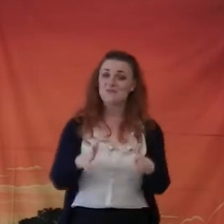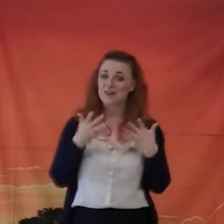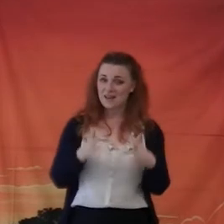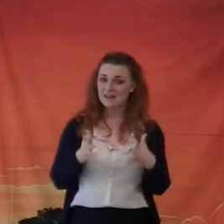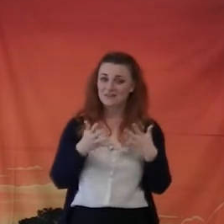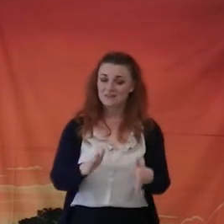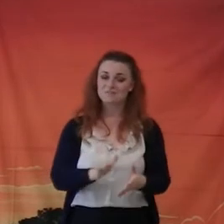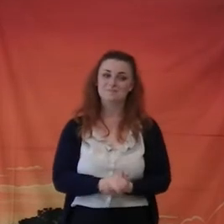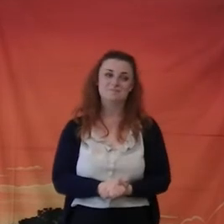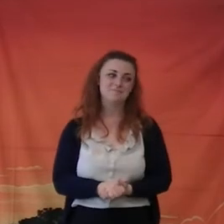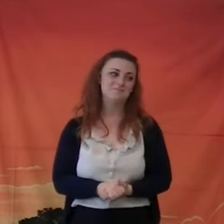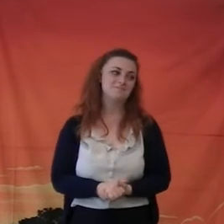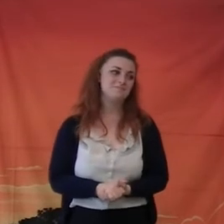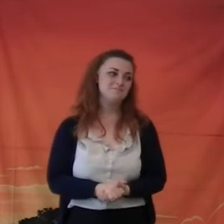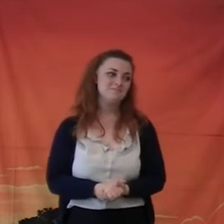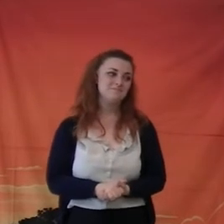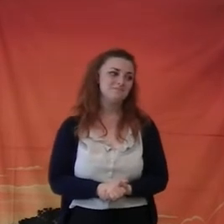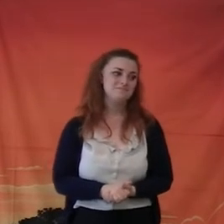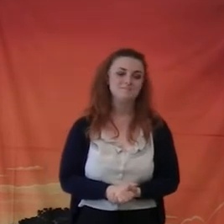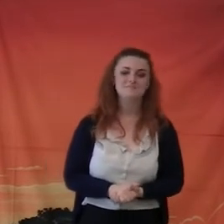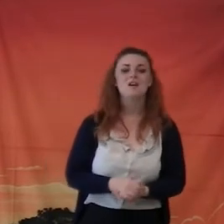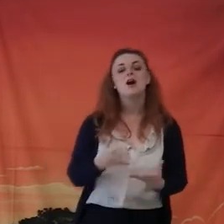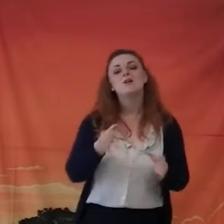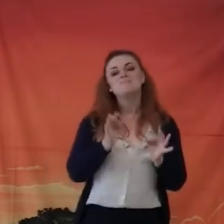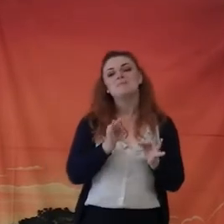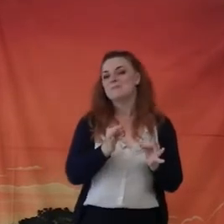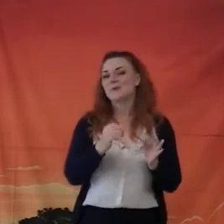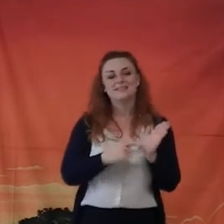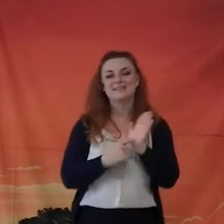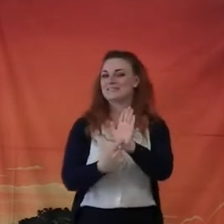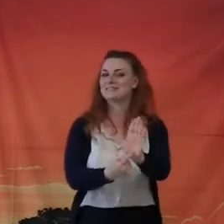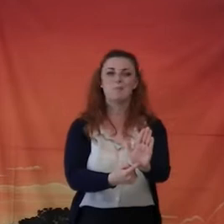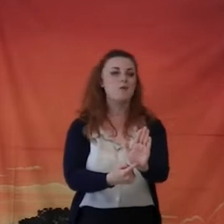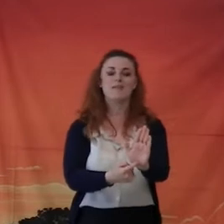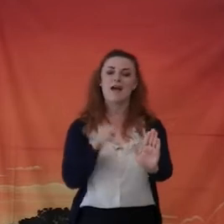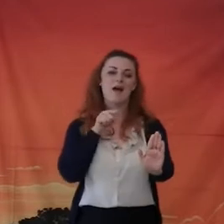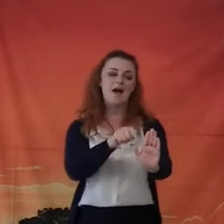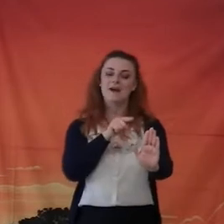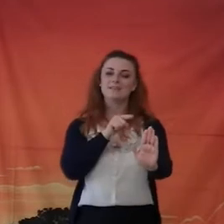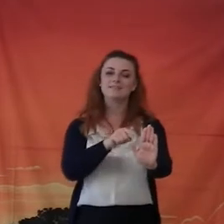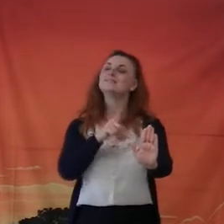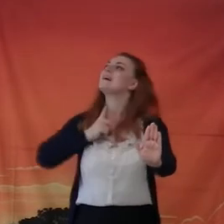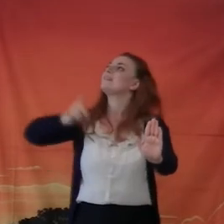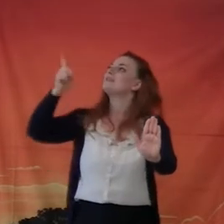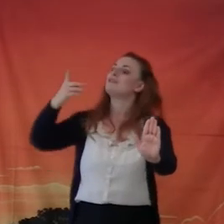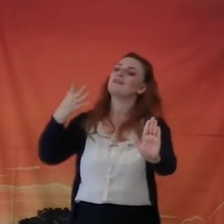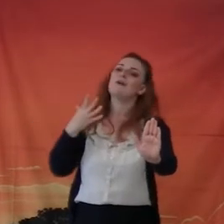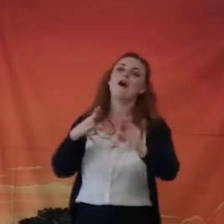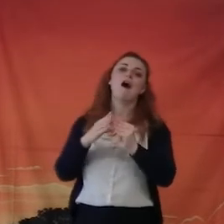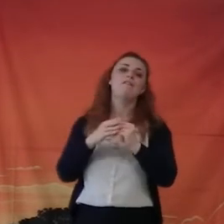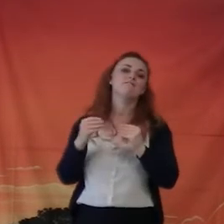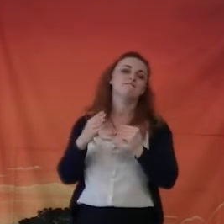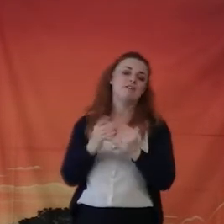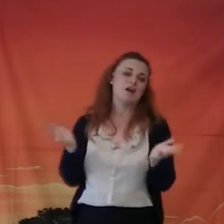stato, ecco, una testimonianza di cosa Dio ha fatto tramite la nostra presenza in Africa.